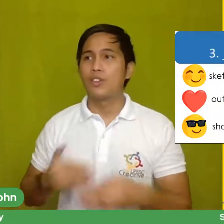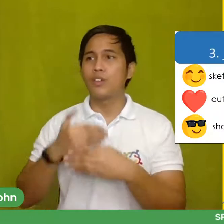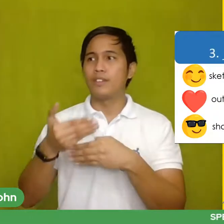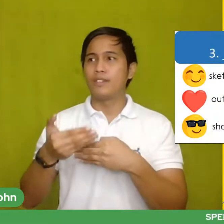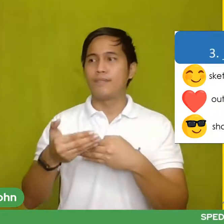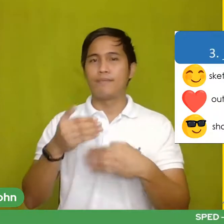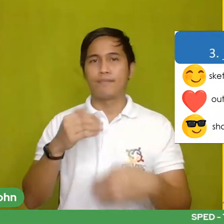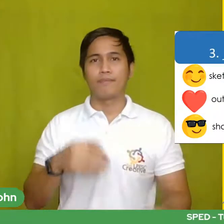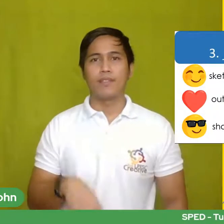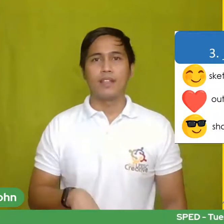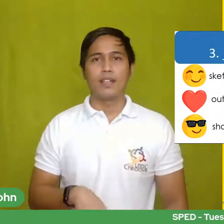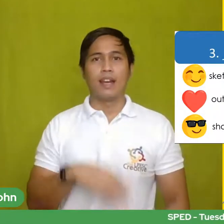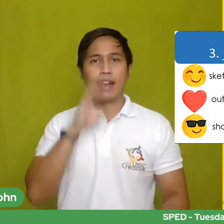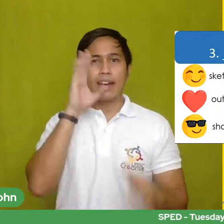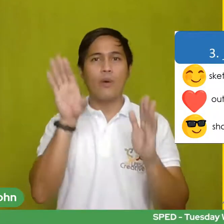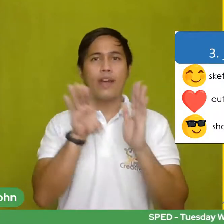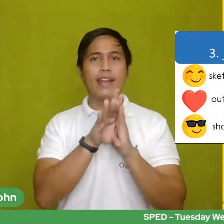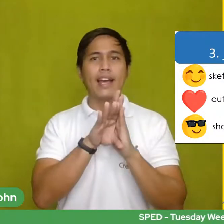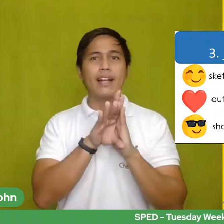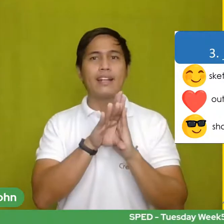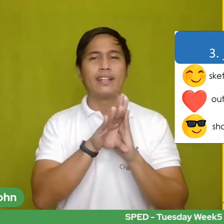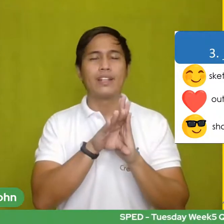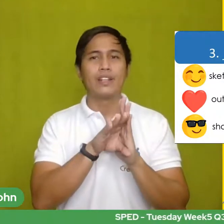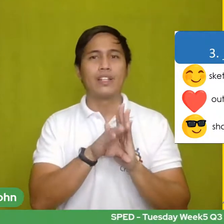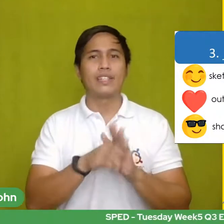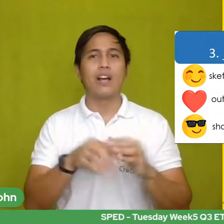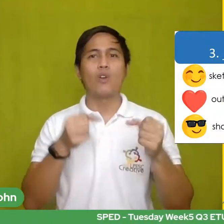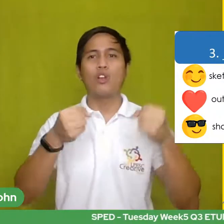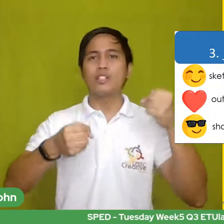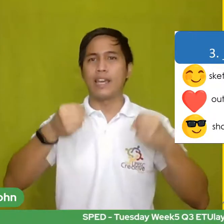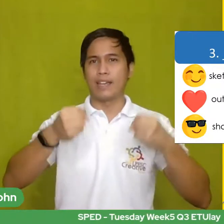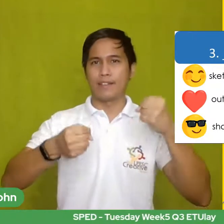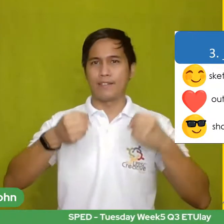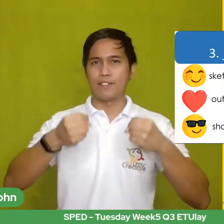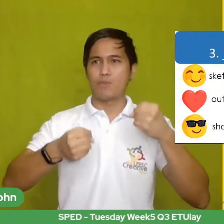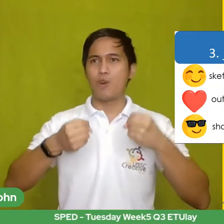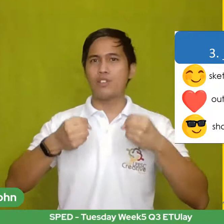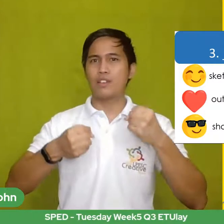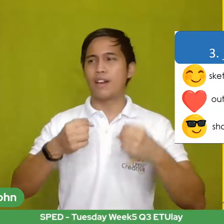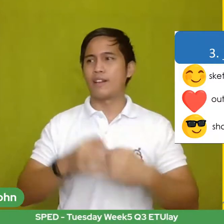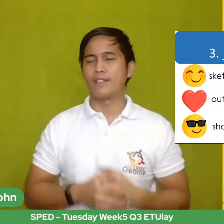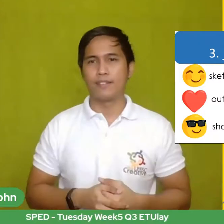Sunod. Larawan ng isang kotse, sports car.